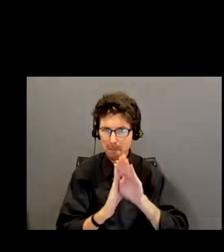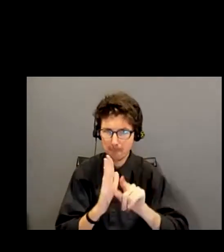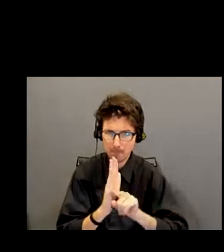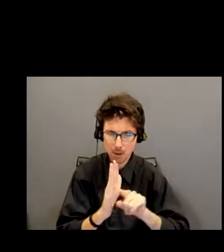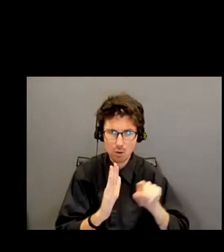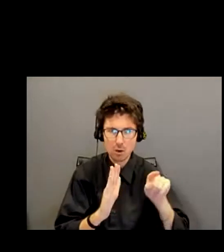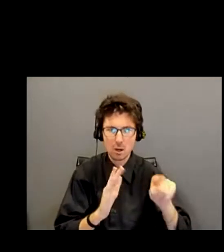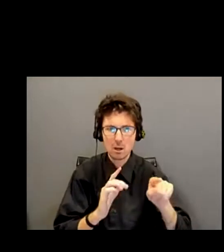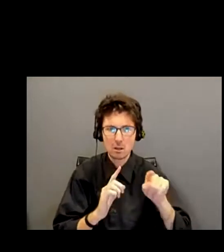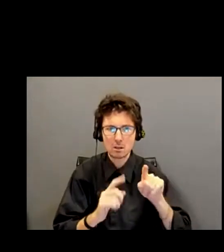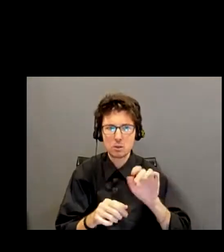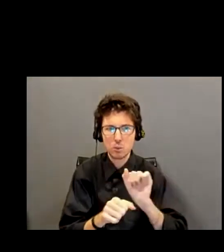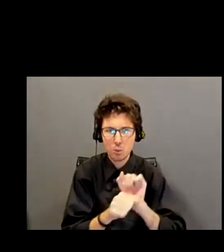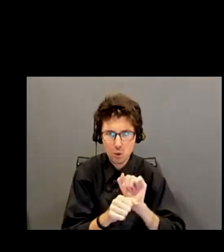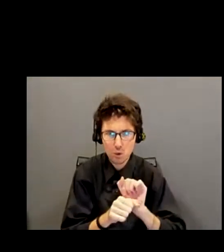عارة وضواحيها.